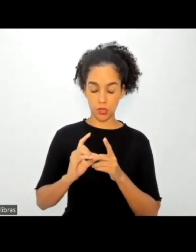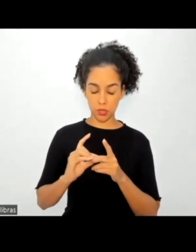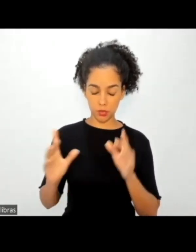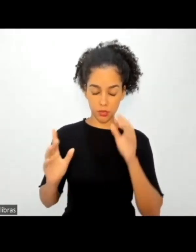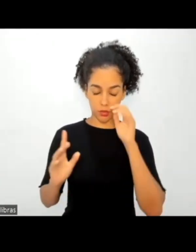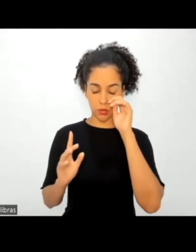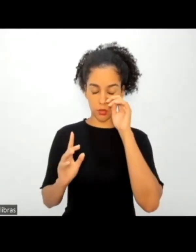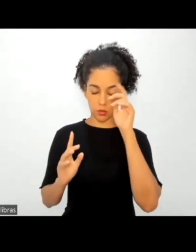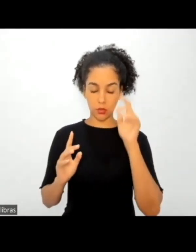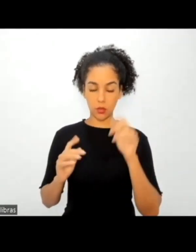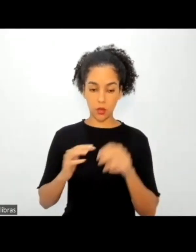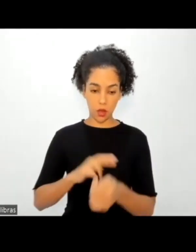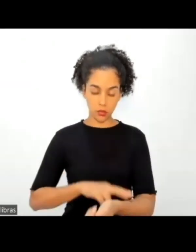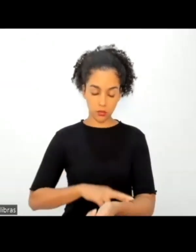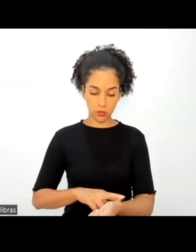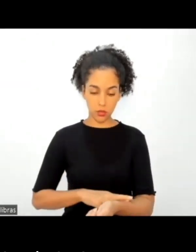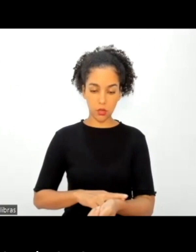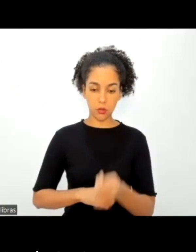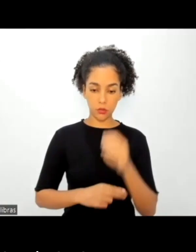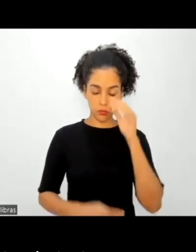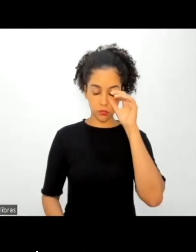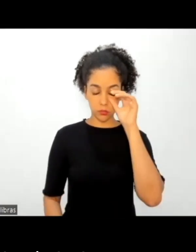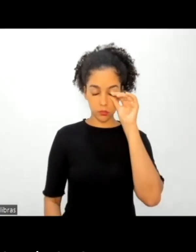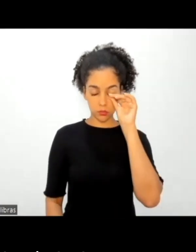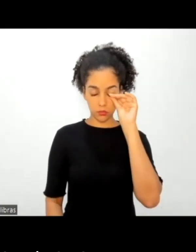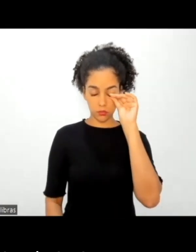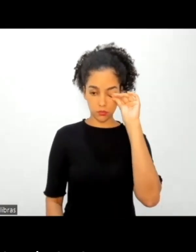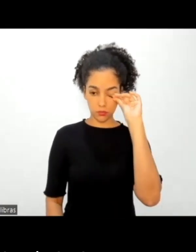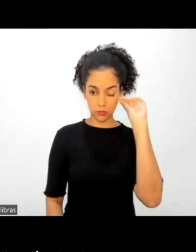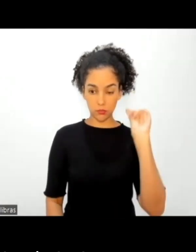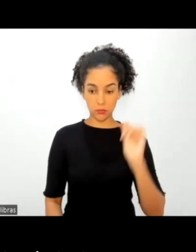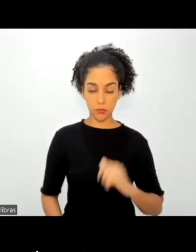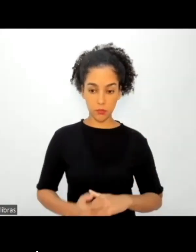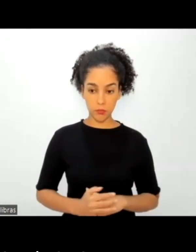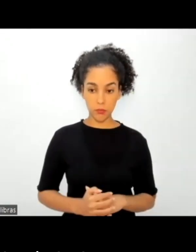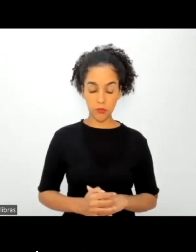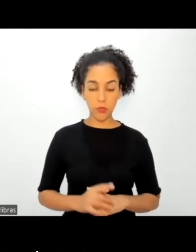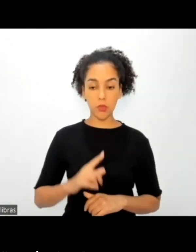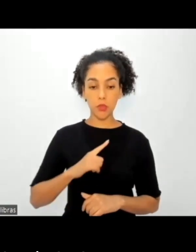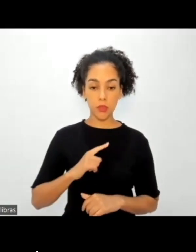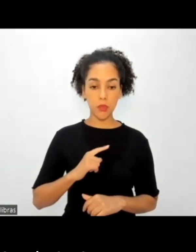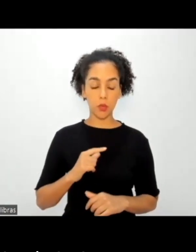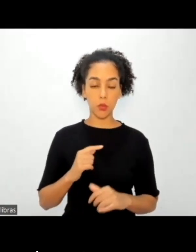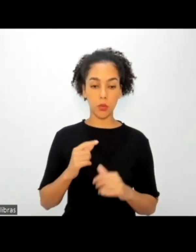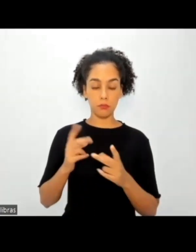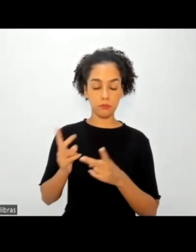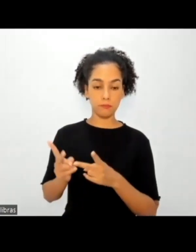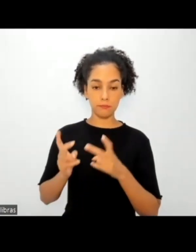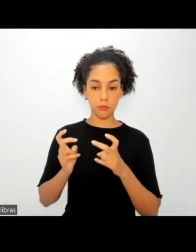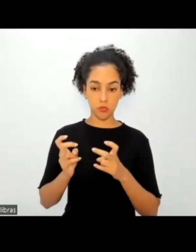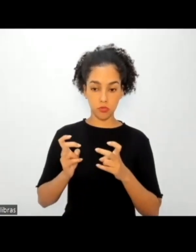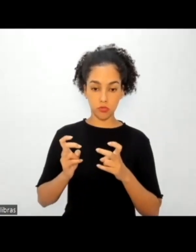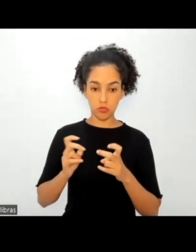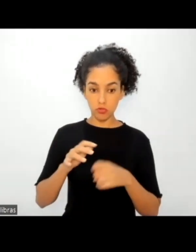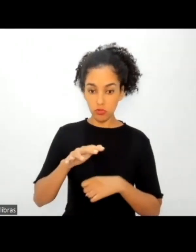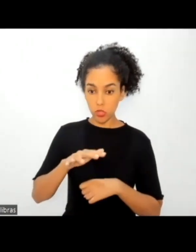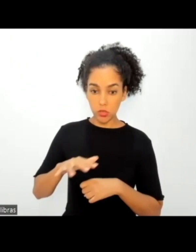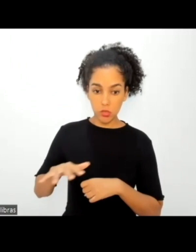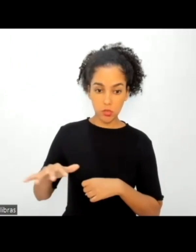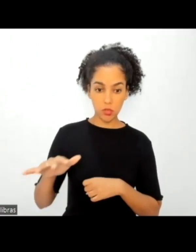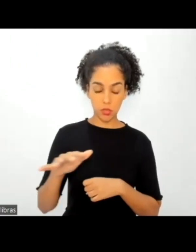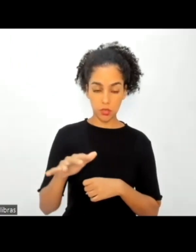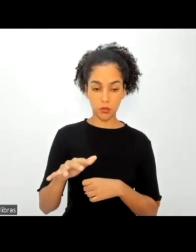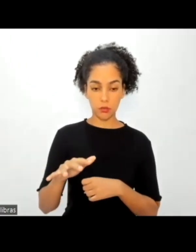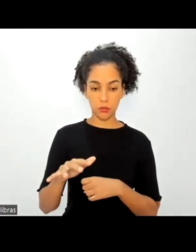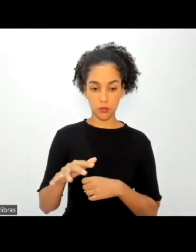é de voga dentro de uma perspectiva generalista, abstrata, né, inclusive,